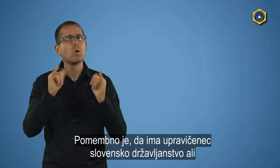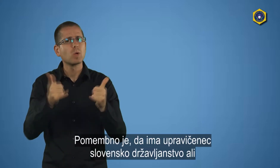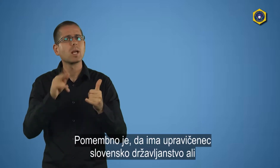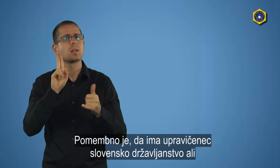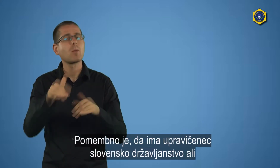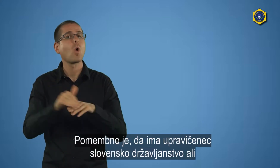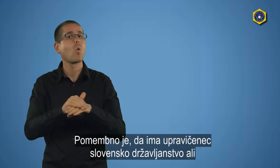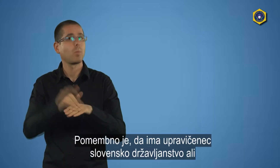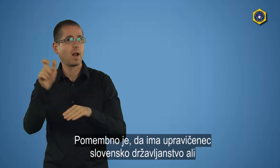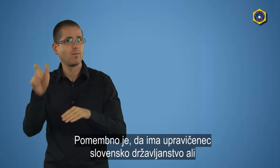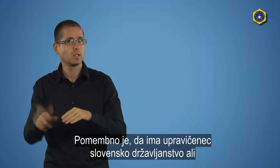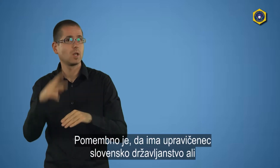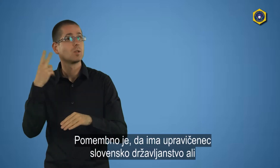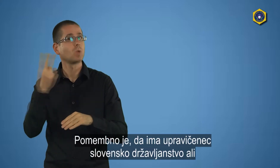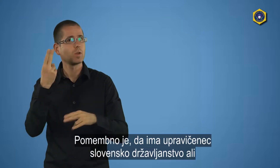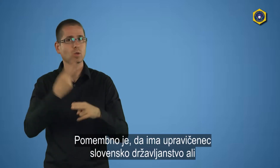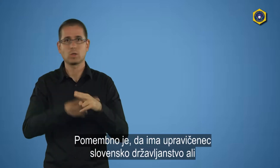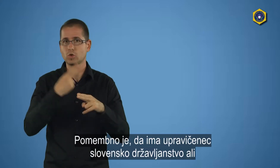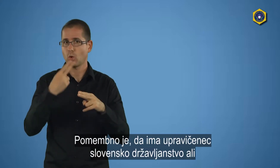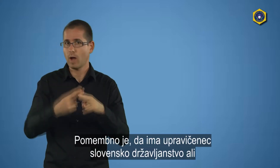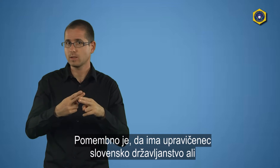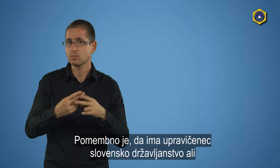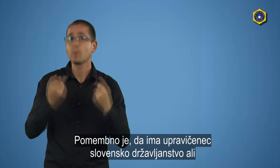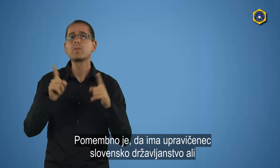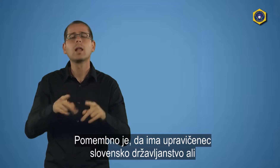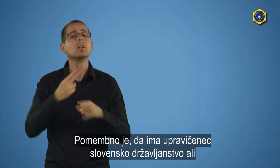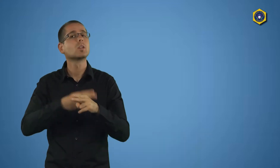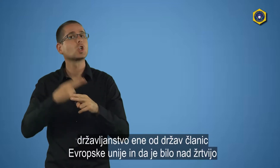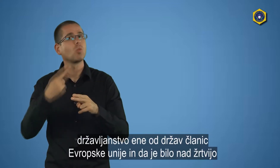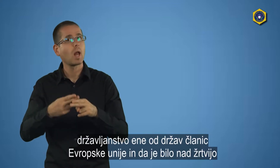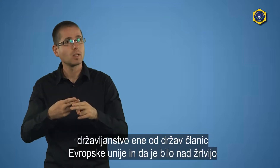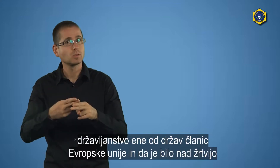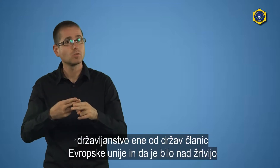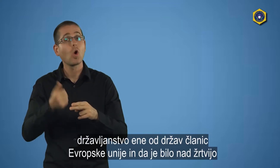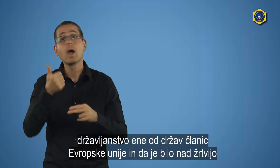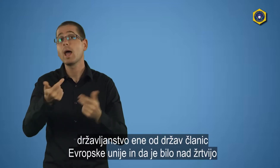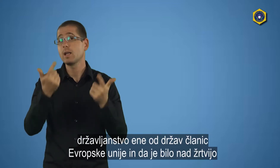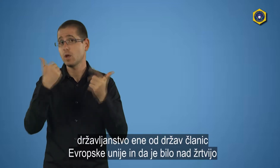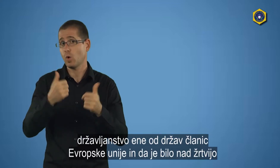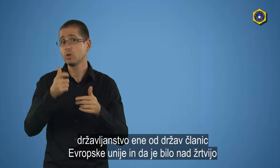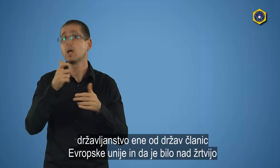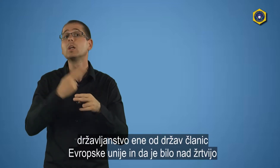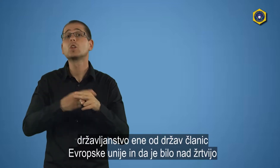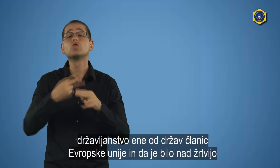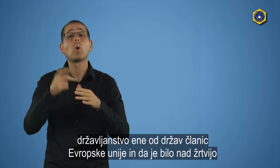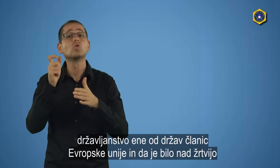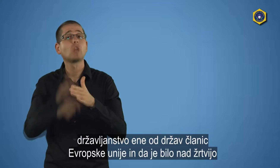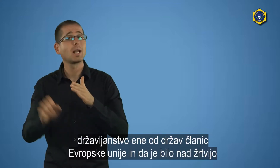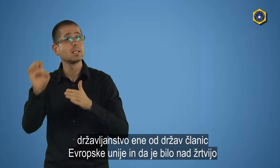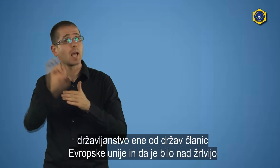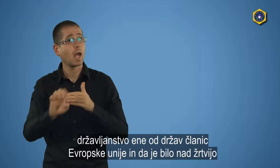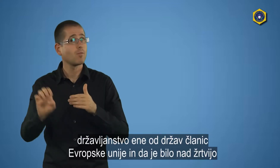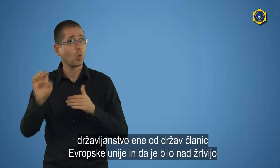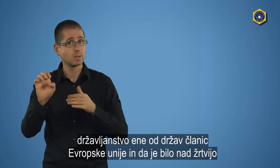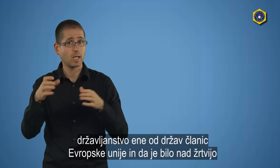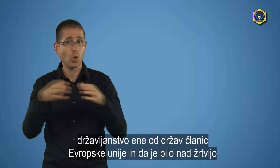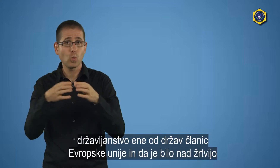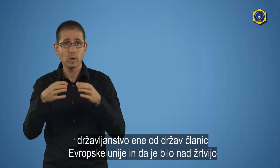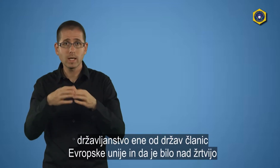Pomembno je, da ima upravičenec slovensko državljanstvo ali državljanstvo ene od držav članic Evropske unije in da je bilo